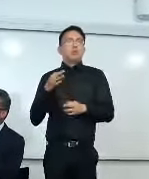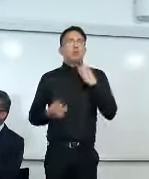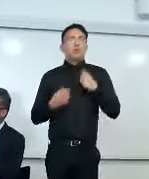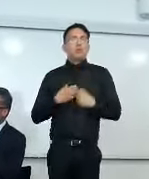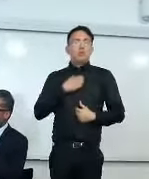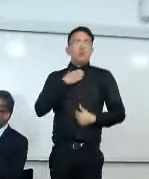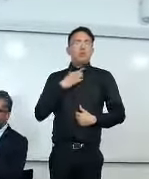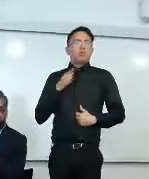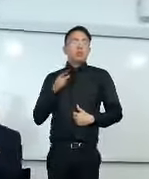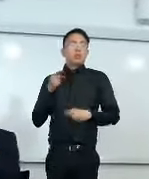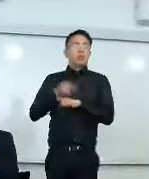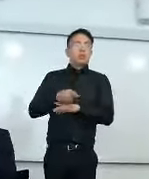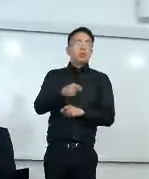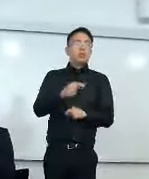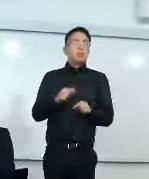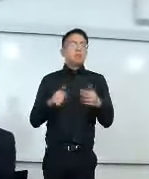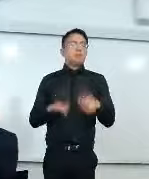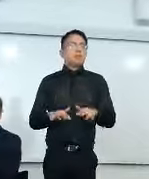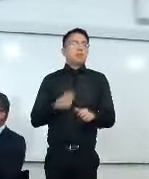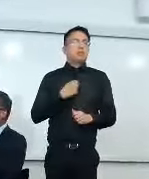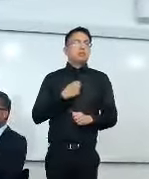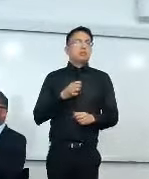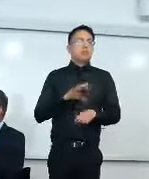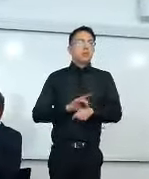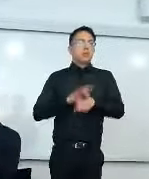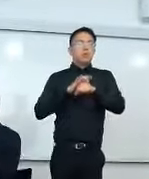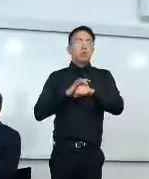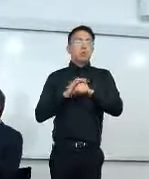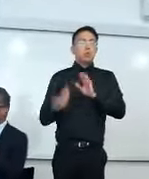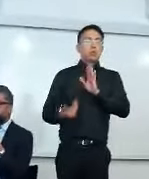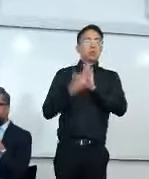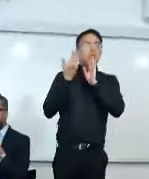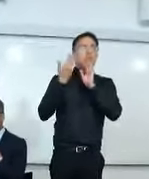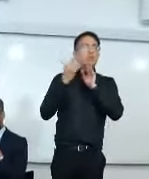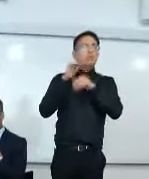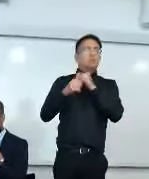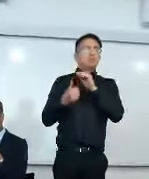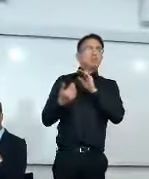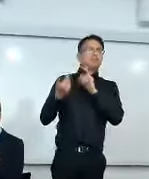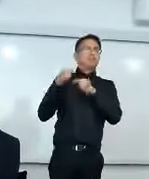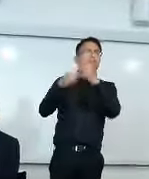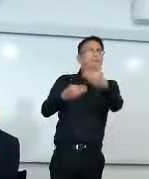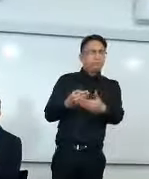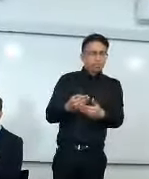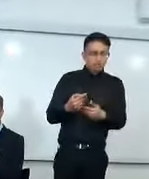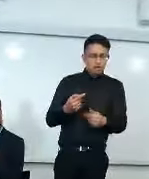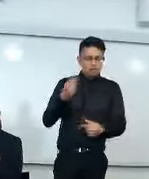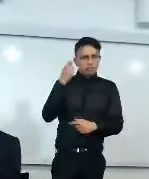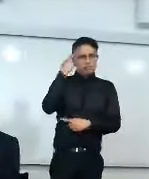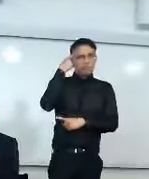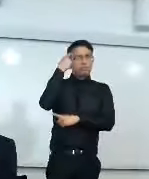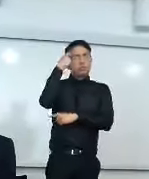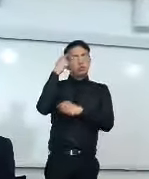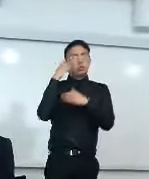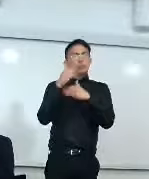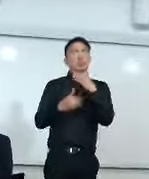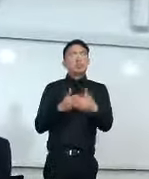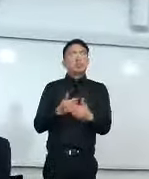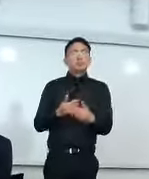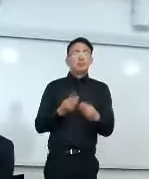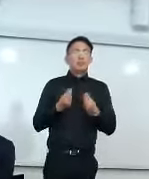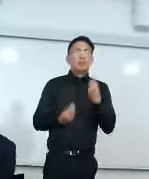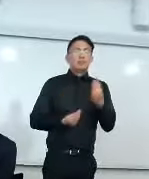Dios. Y si me llega la tutela y después el desacato, entonces digamos que esas son realidades, ahí vienen retos, tendremos que hacer todo un proceso